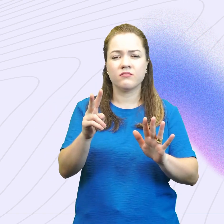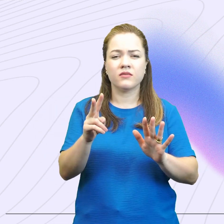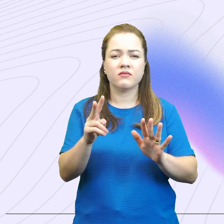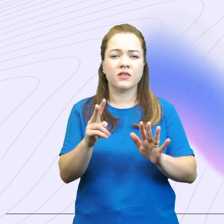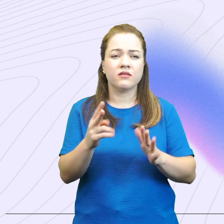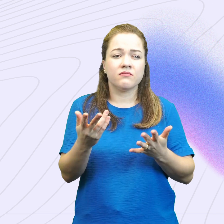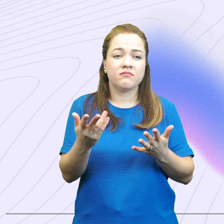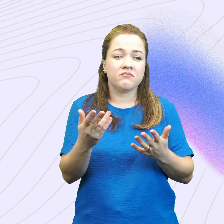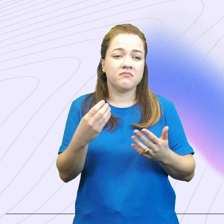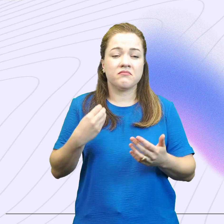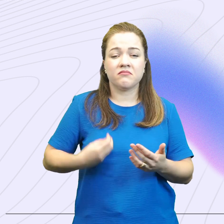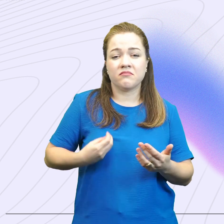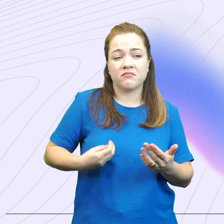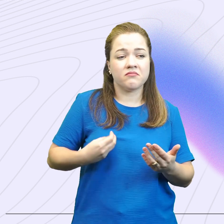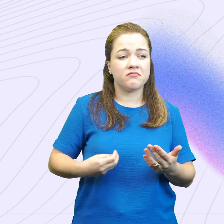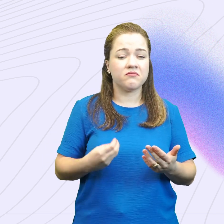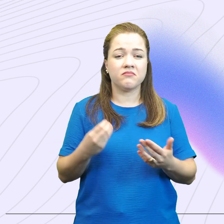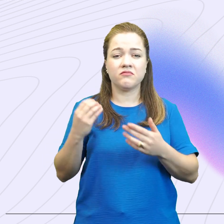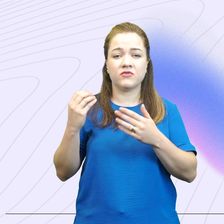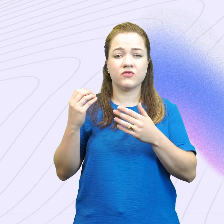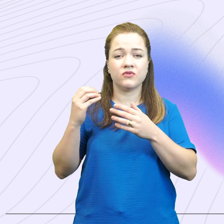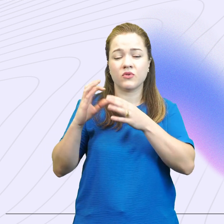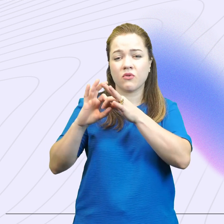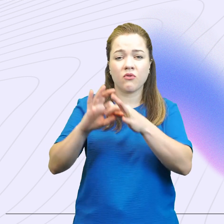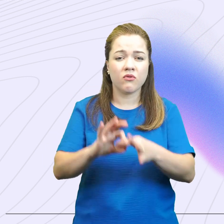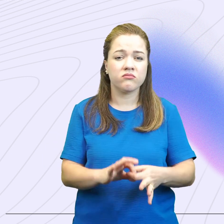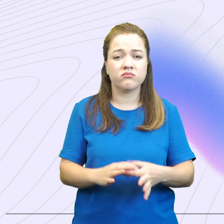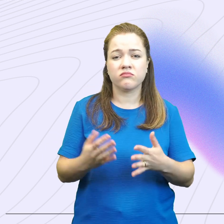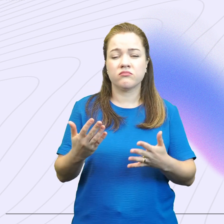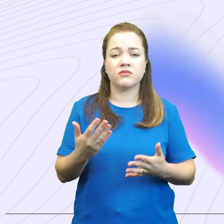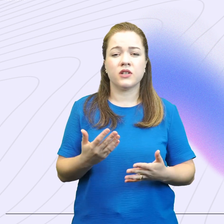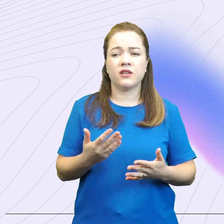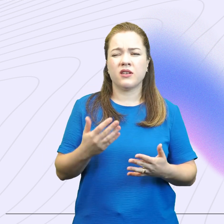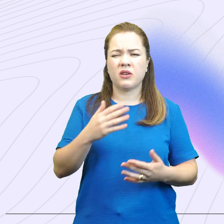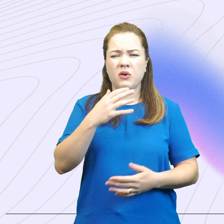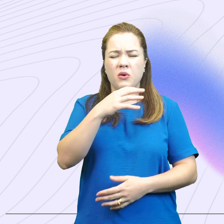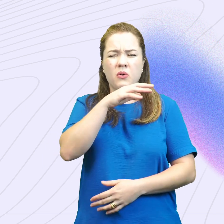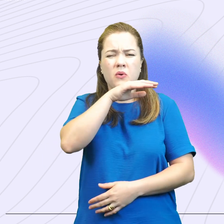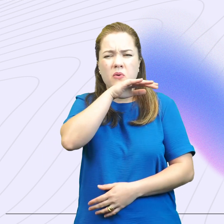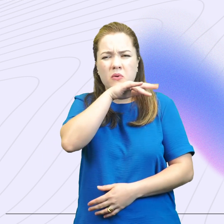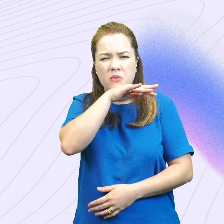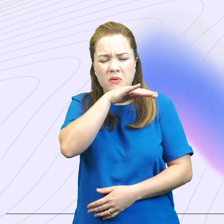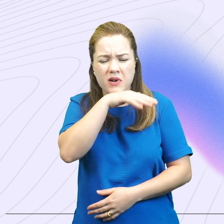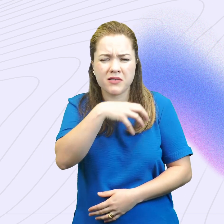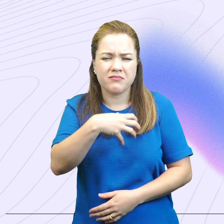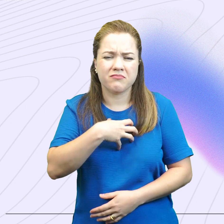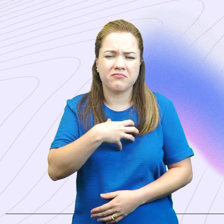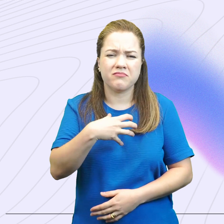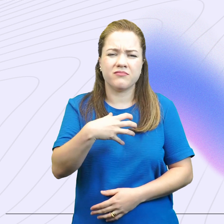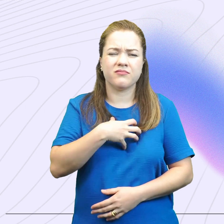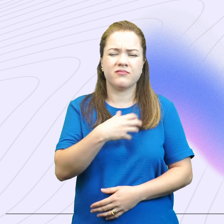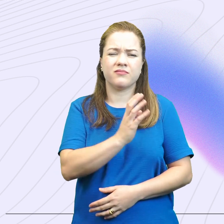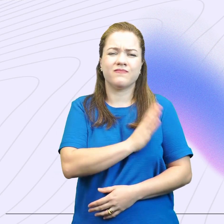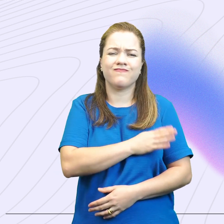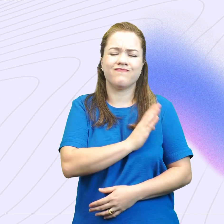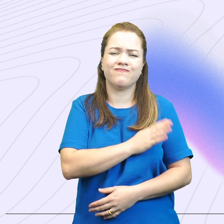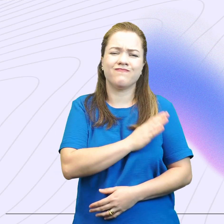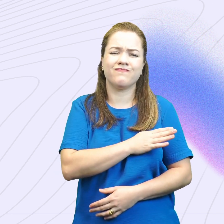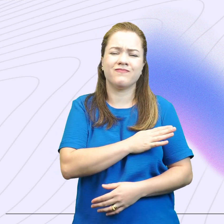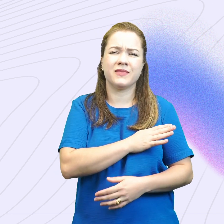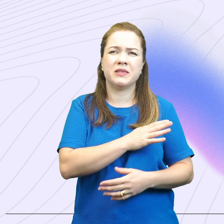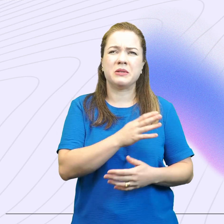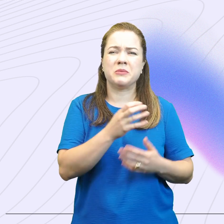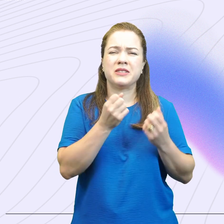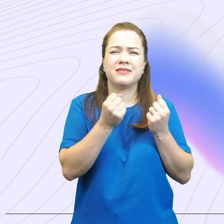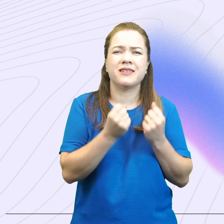Distração. E aqueles sentimentos ruins, aquelas coisas que massacravam o meu coração, o medo